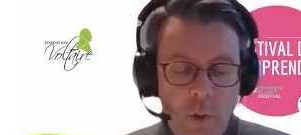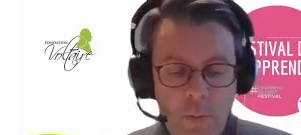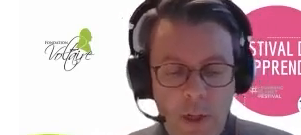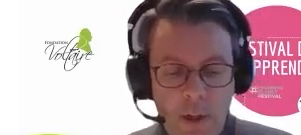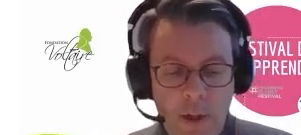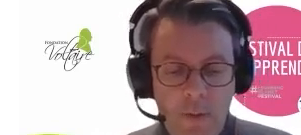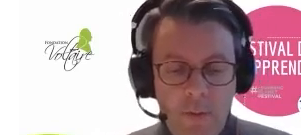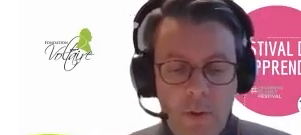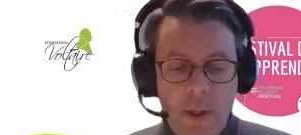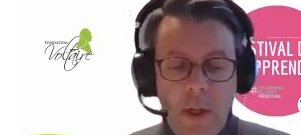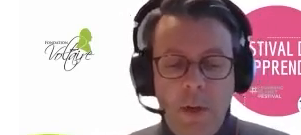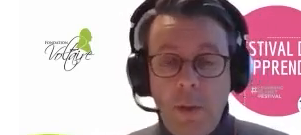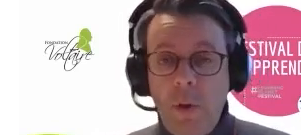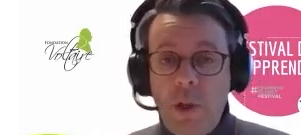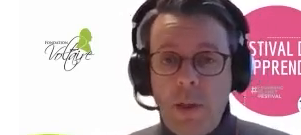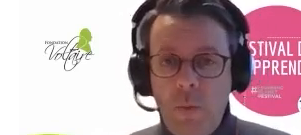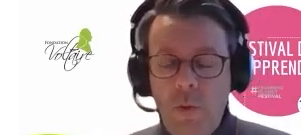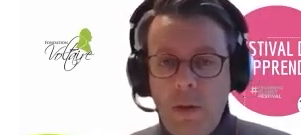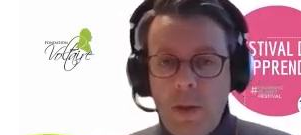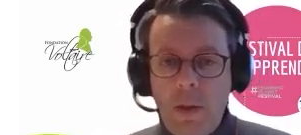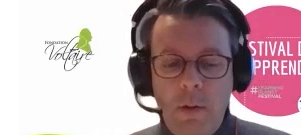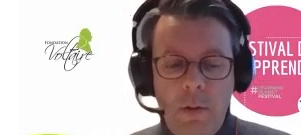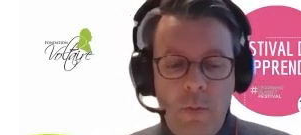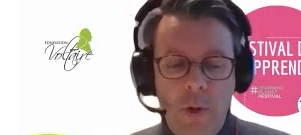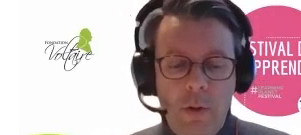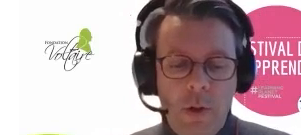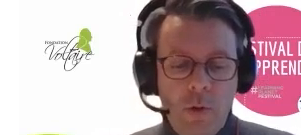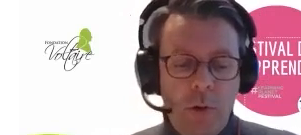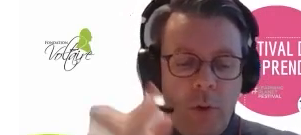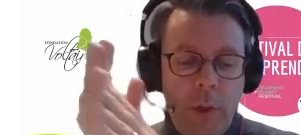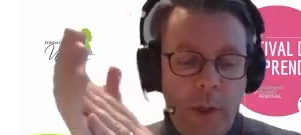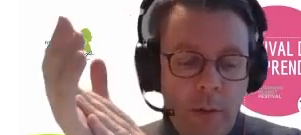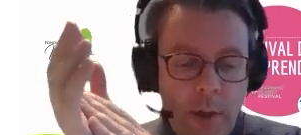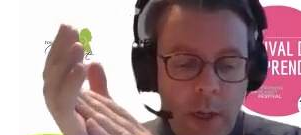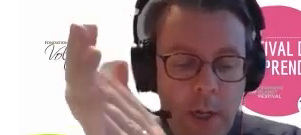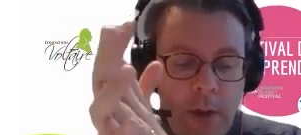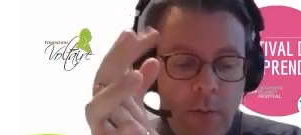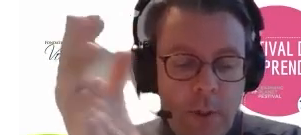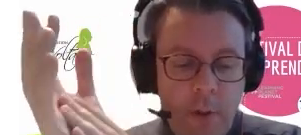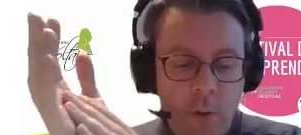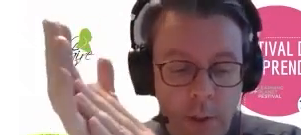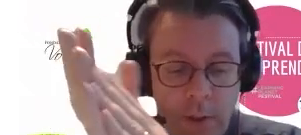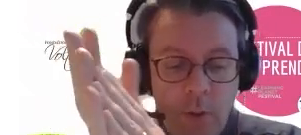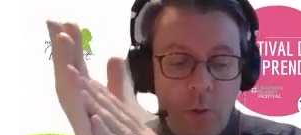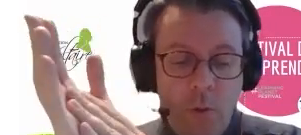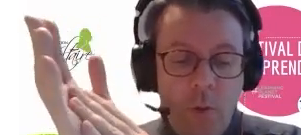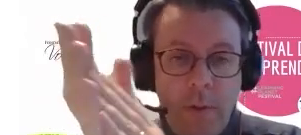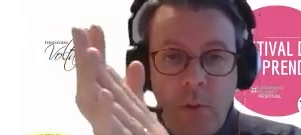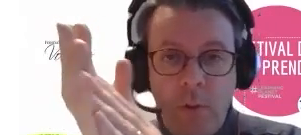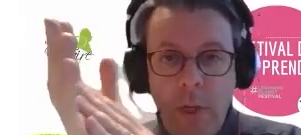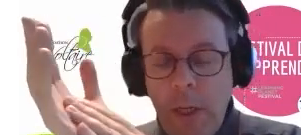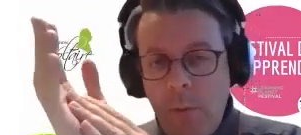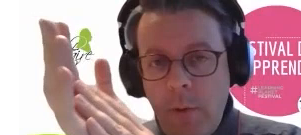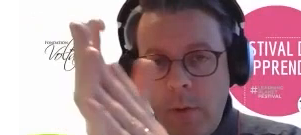Vous avez une option bilingue LSF français écrit, vous êtes PEJS depuis 7 ans, pour l'éducation jeunes sourds depuis 7 ans. Vous avez 2 enseignants sourds,